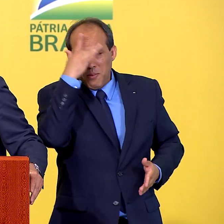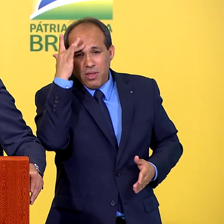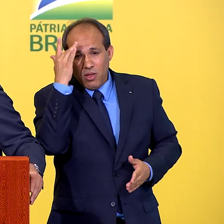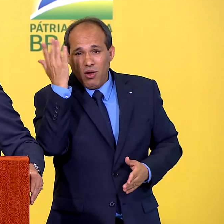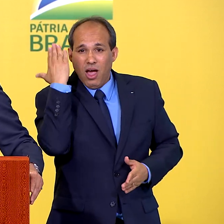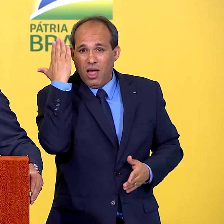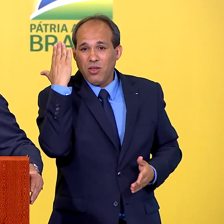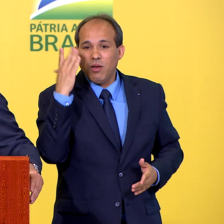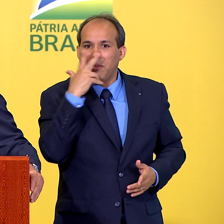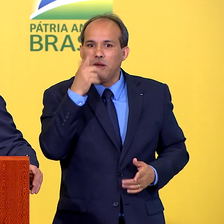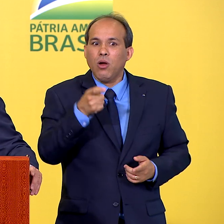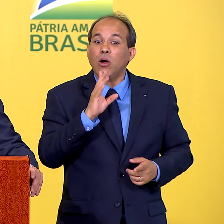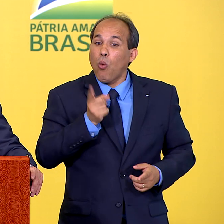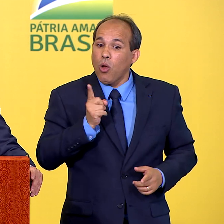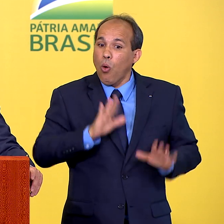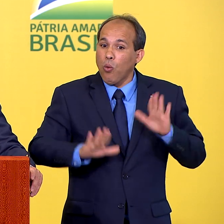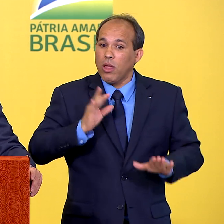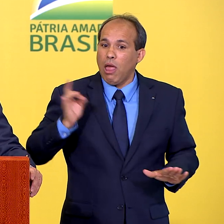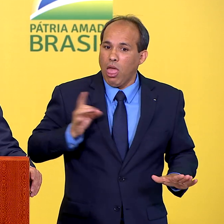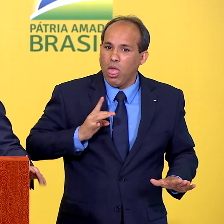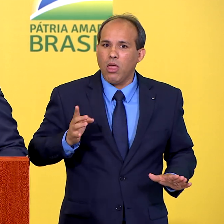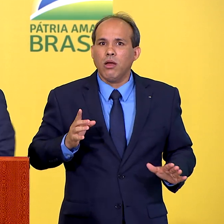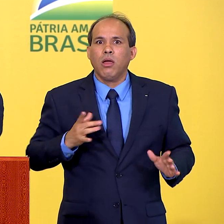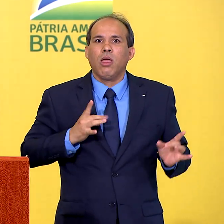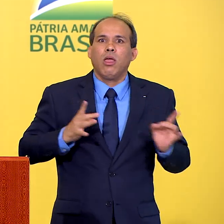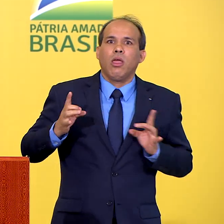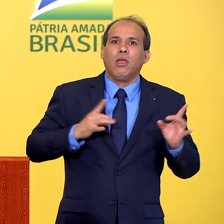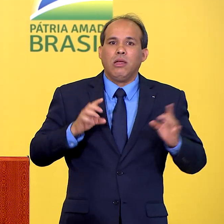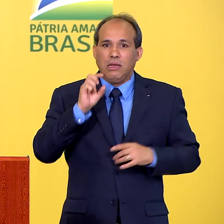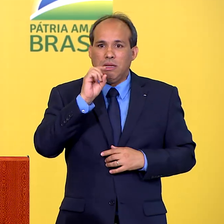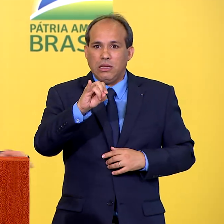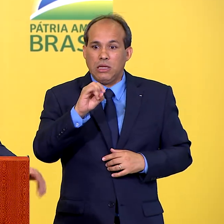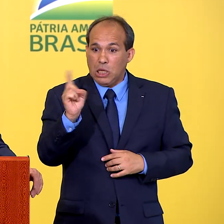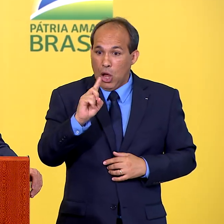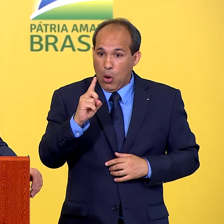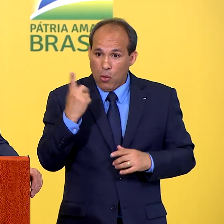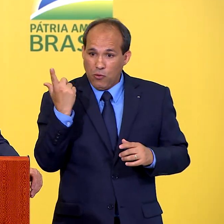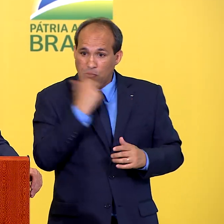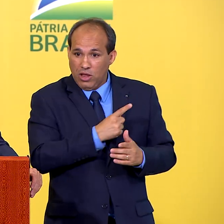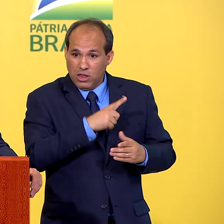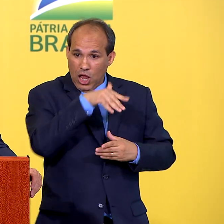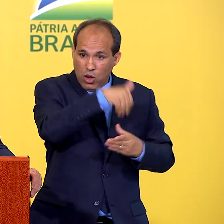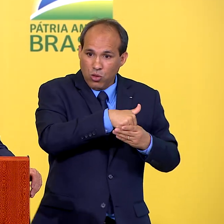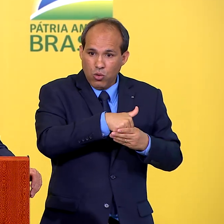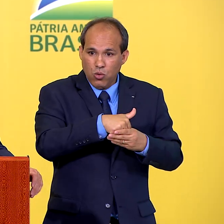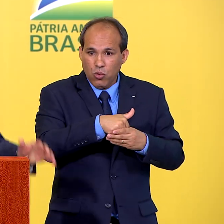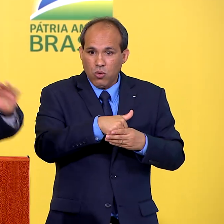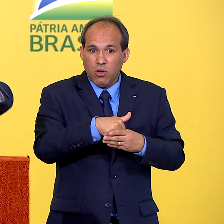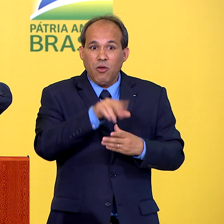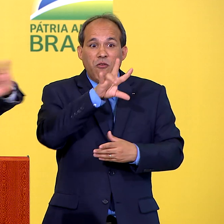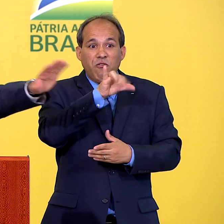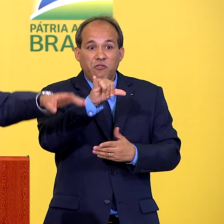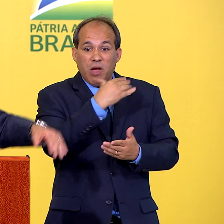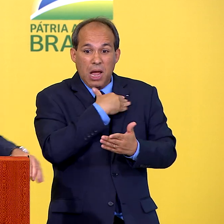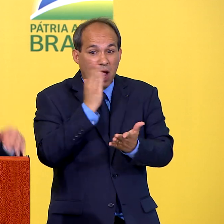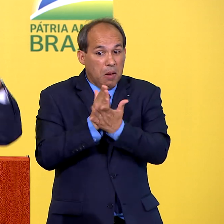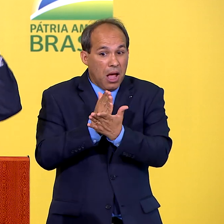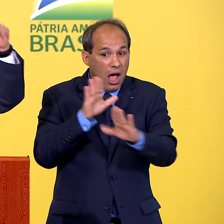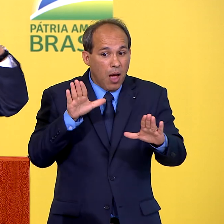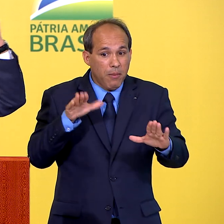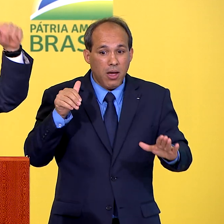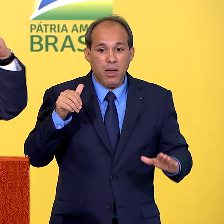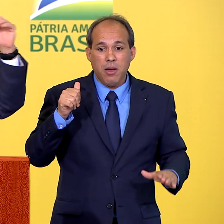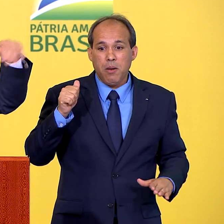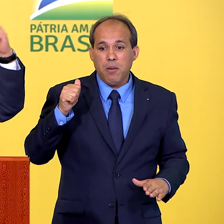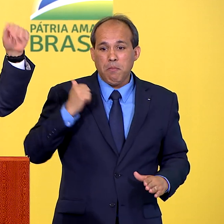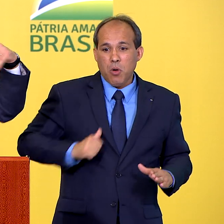medo era usado como regra. Se nós não vencermos a eleição, Meles, vai acabar o Bolsa